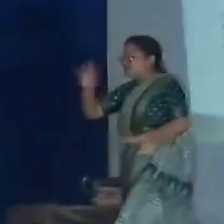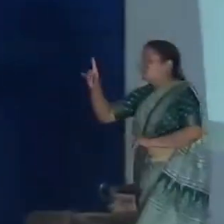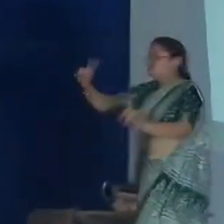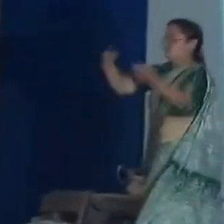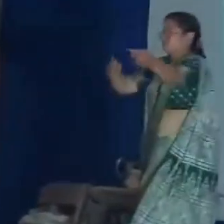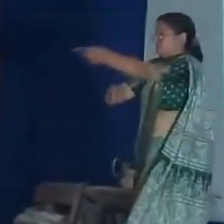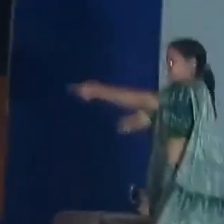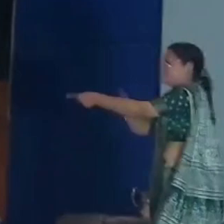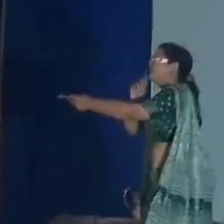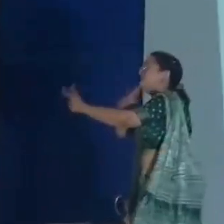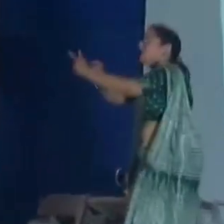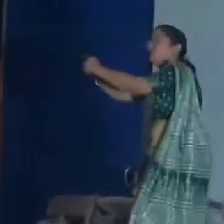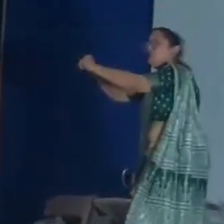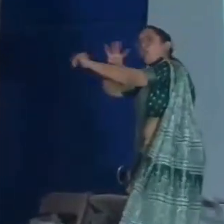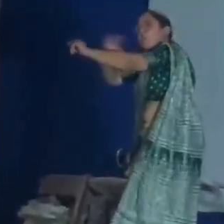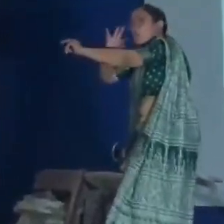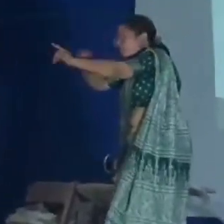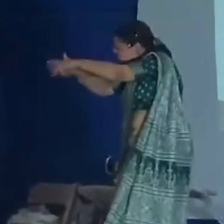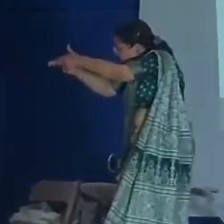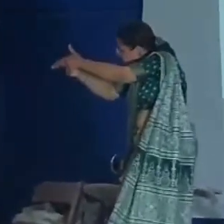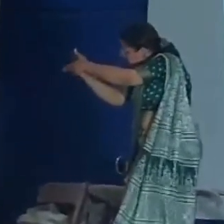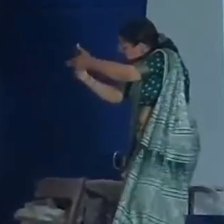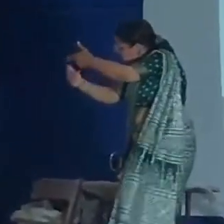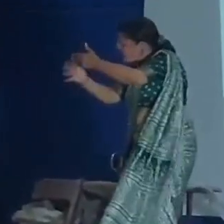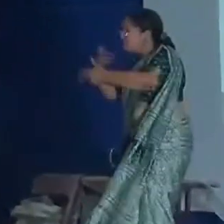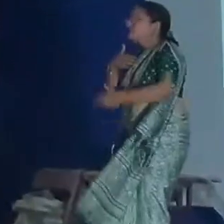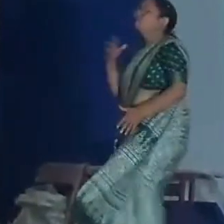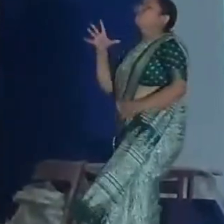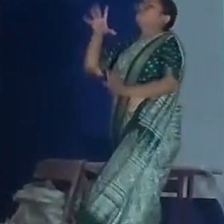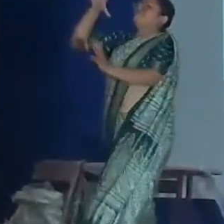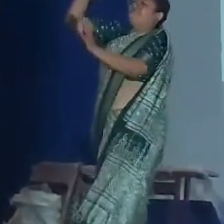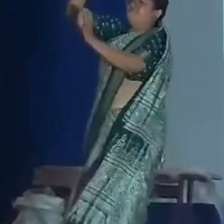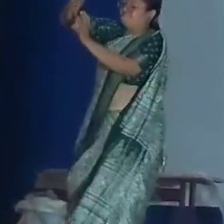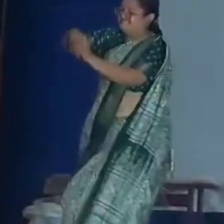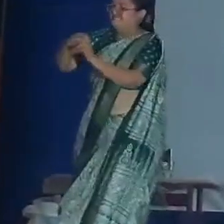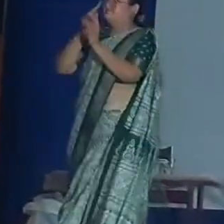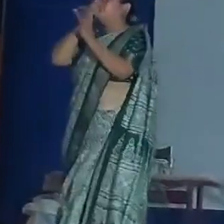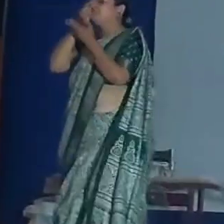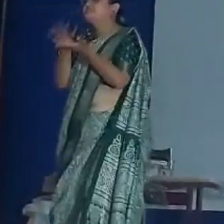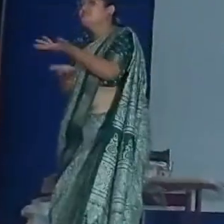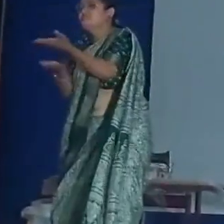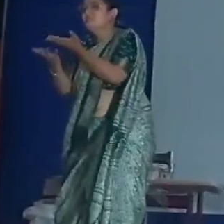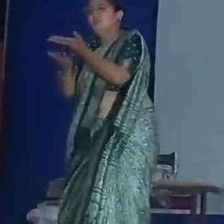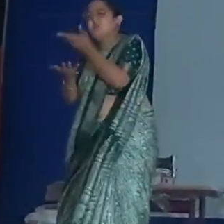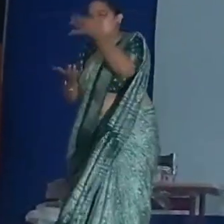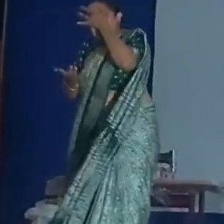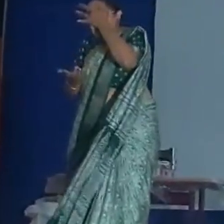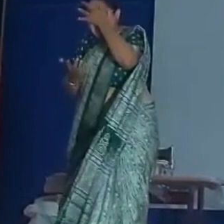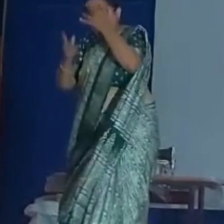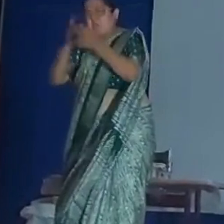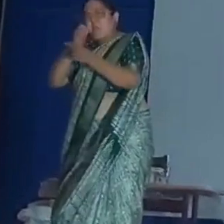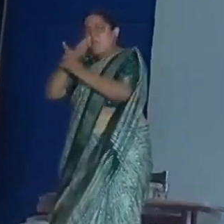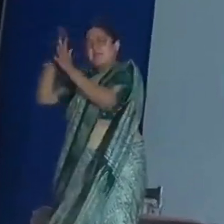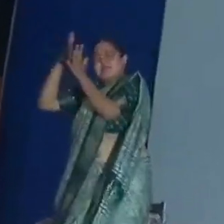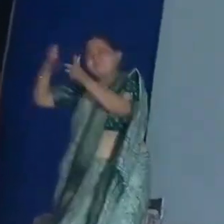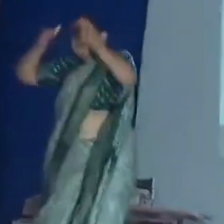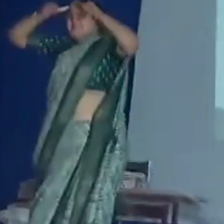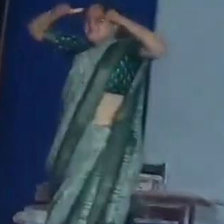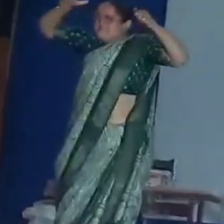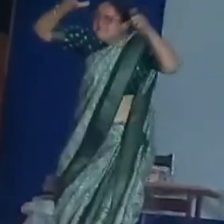ये मैं वैसे ही परेशान हो जाती हूँ, मुझे इतनी सारी वीडियो कॉल आती है। तो मैंने जब देखा, मैंने वीडियो कॉल पे करी